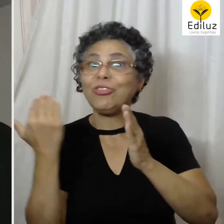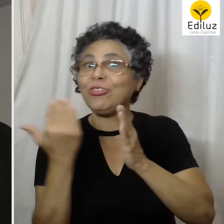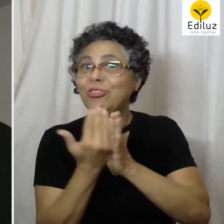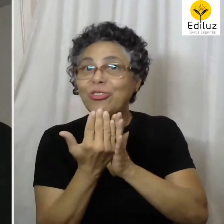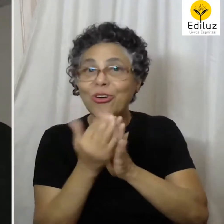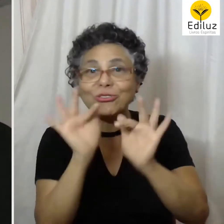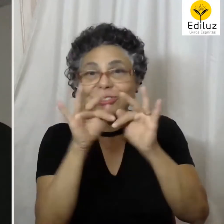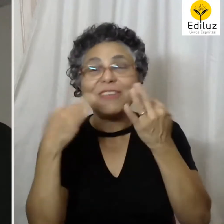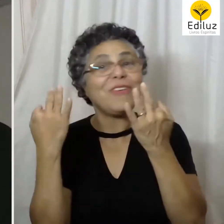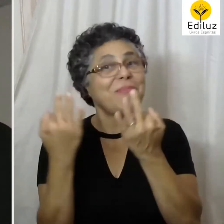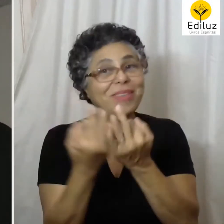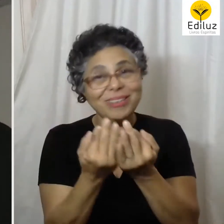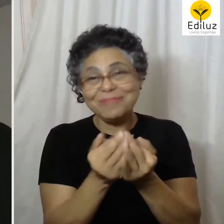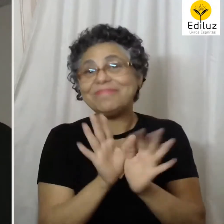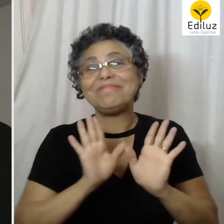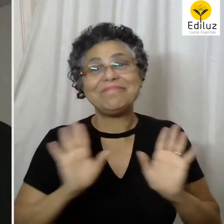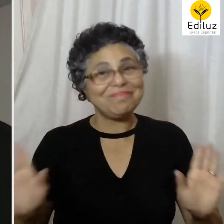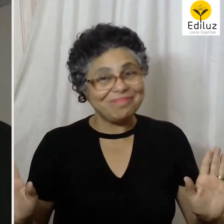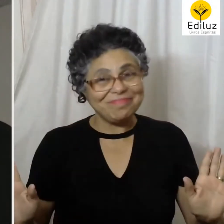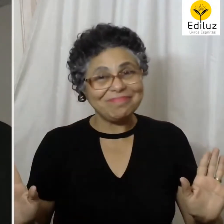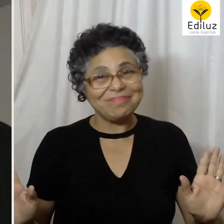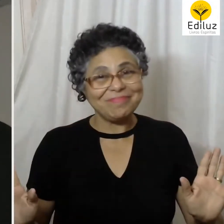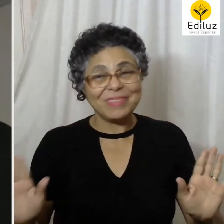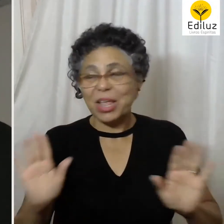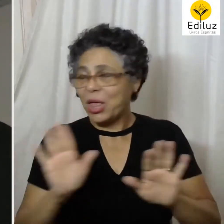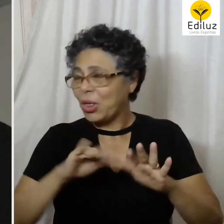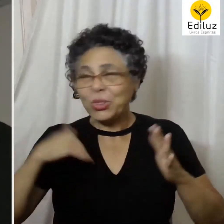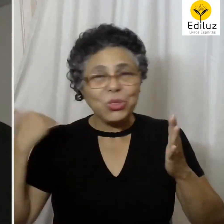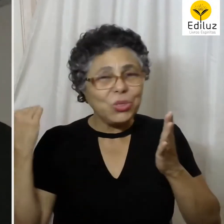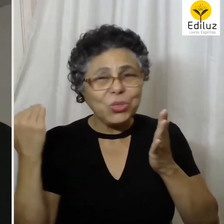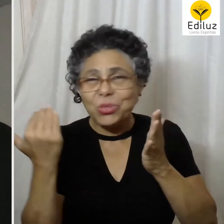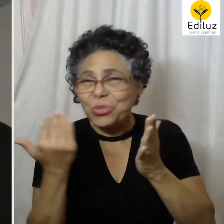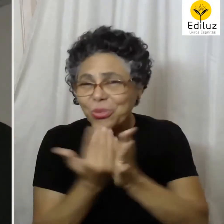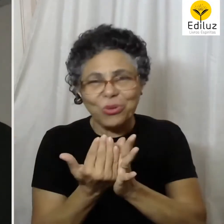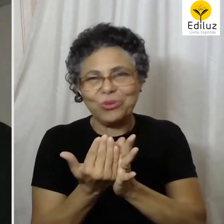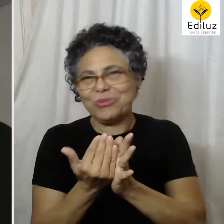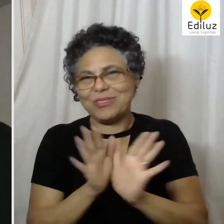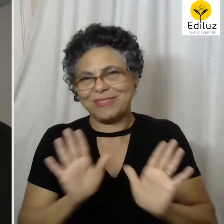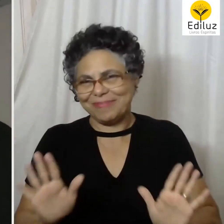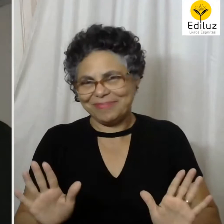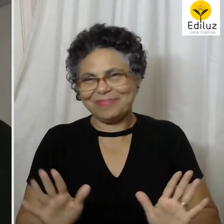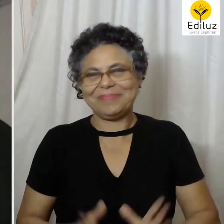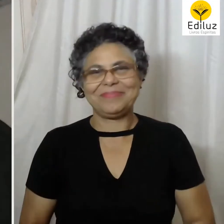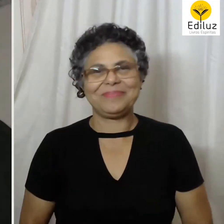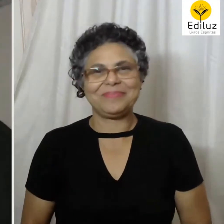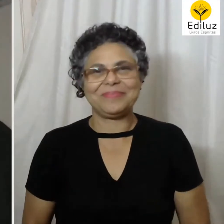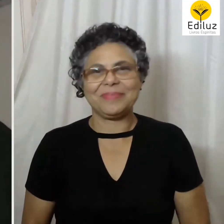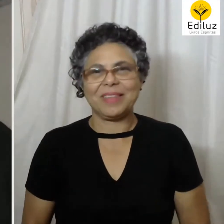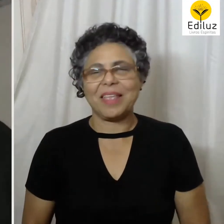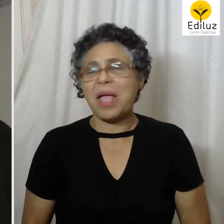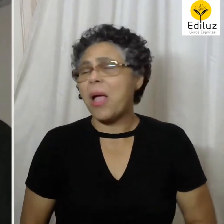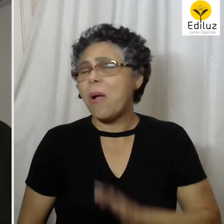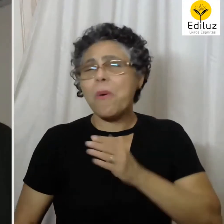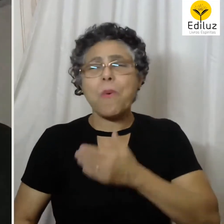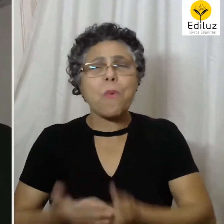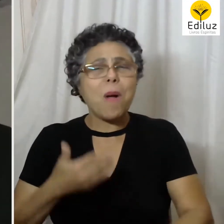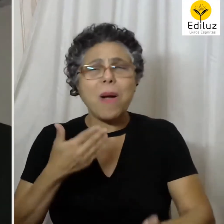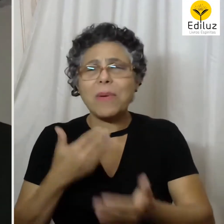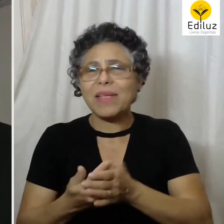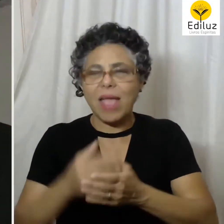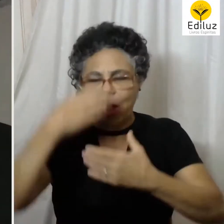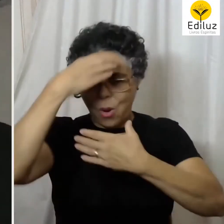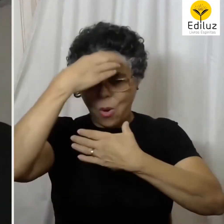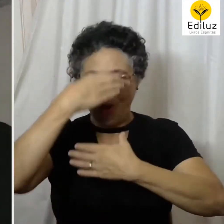do sistema. Todos os sujeitos do sistema. Adote o comportamento que,